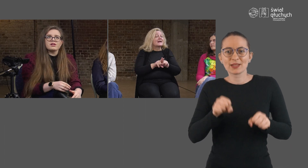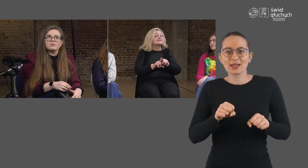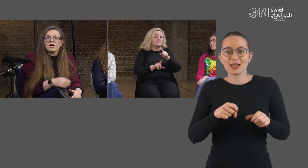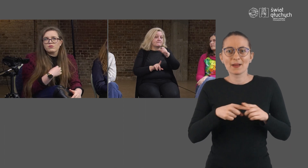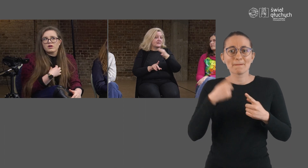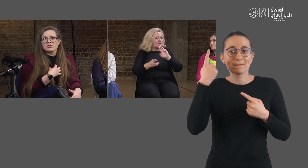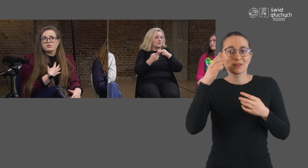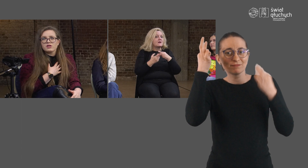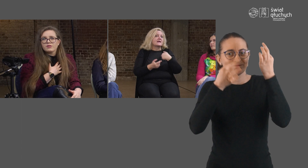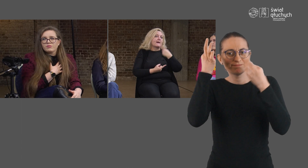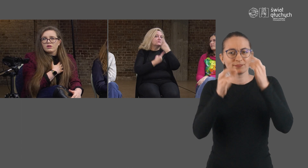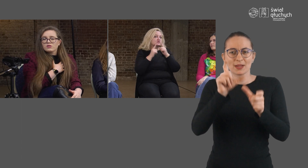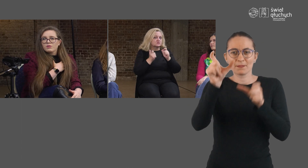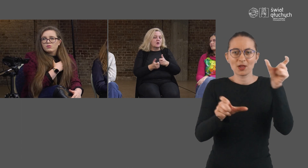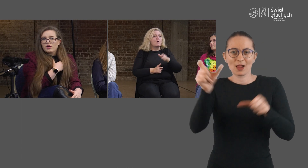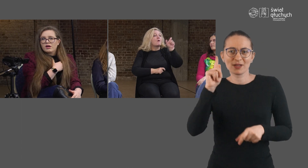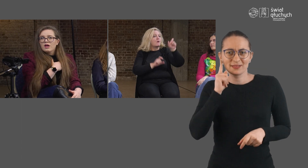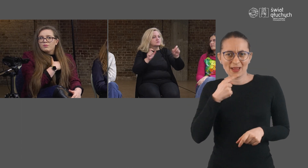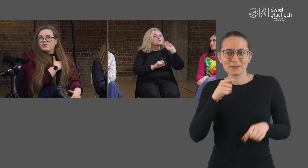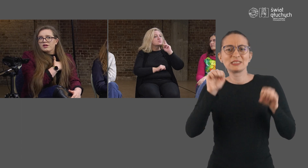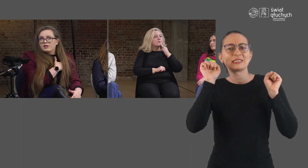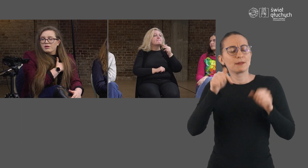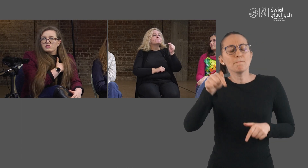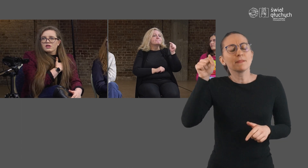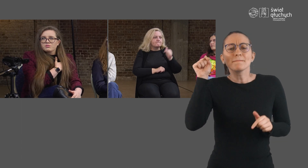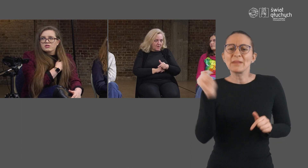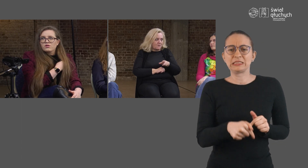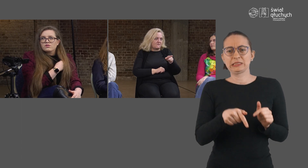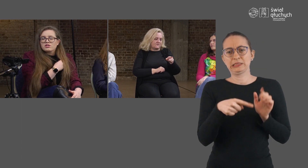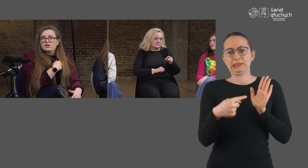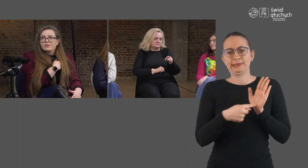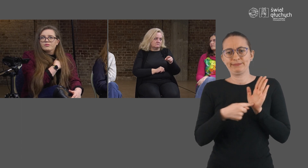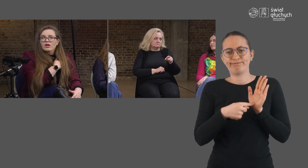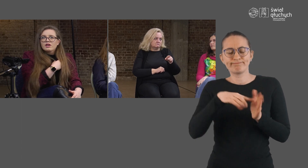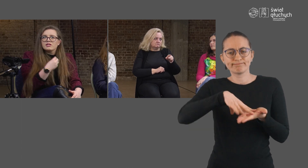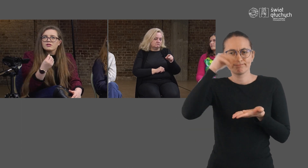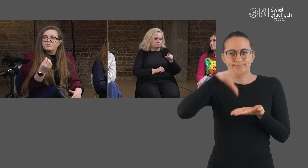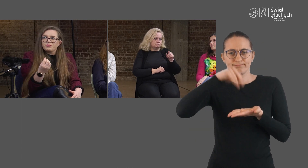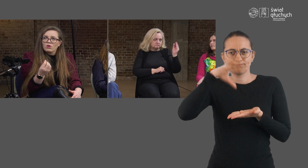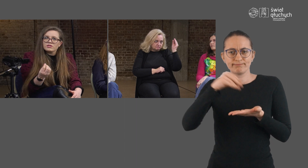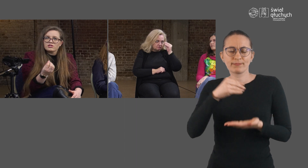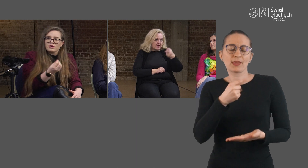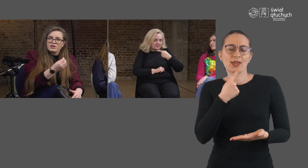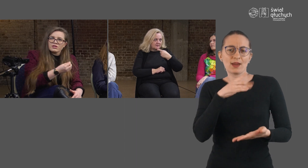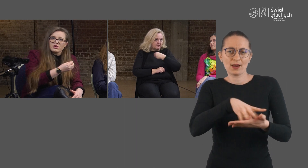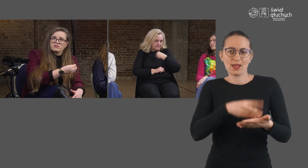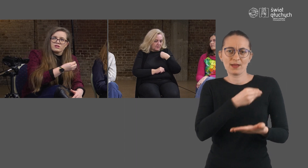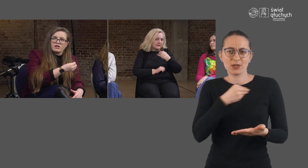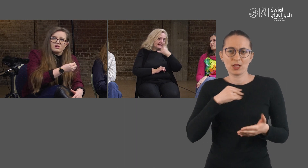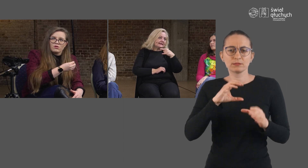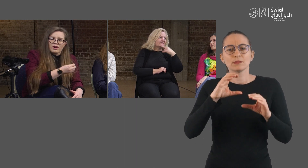na pytanie, ja uważam, że osoba głucha powinna jak najbardziej przyswoić właśnie język polski, czy tam